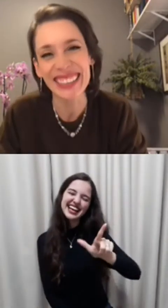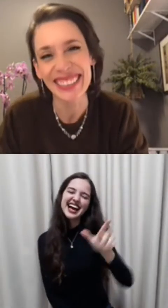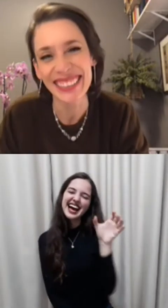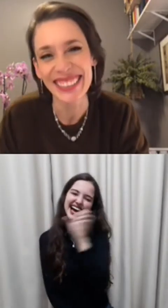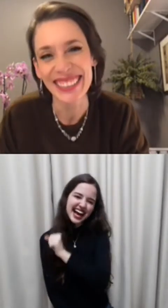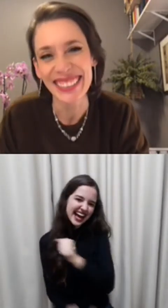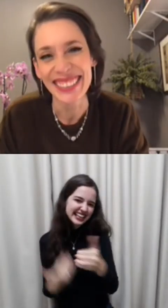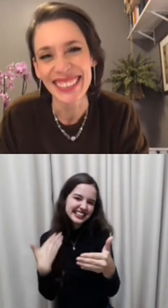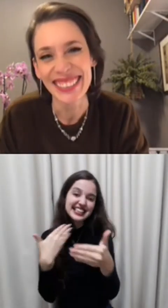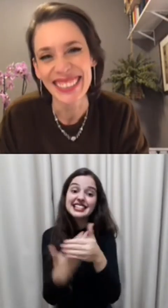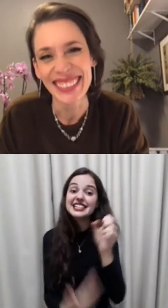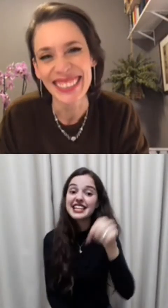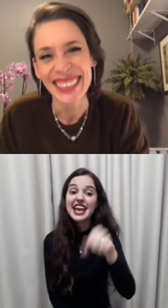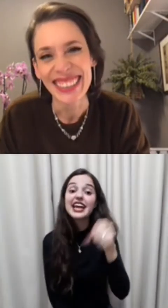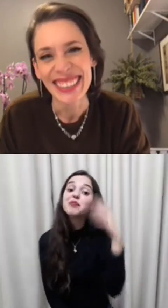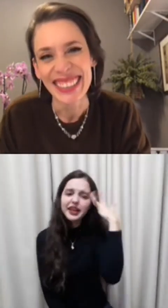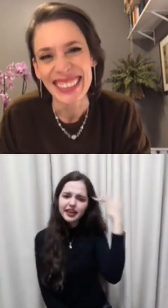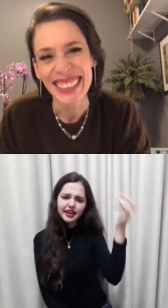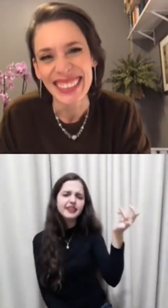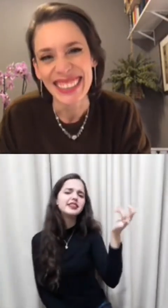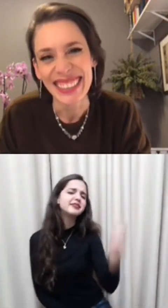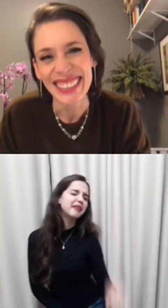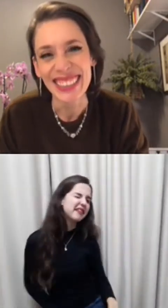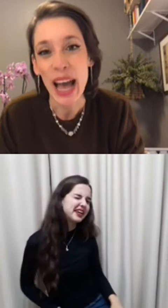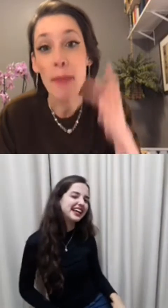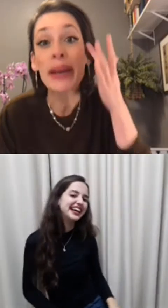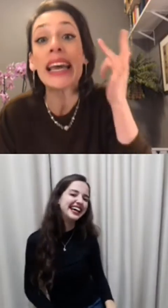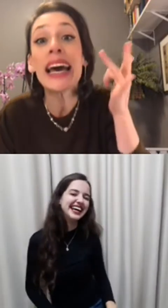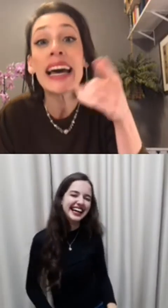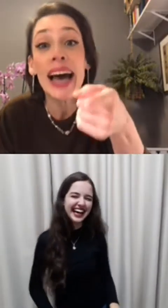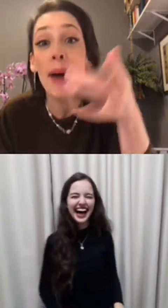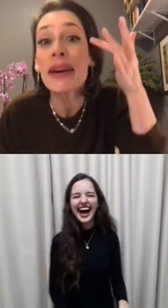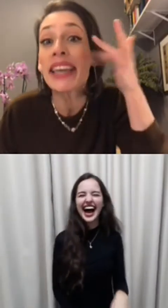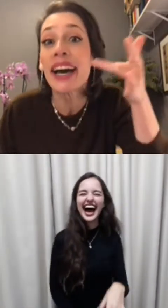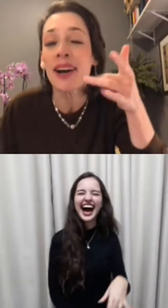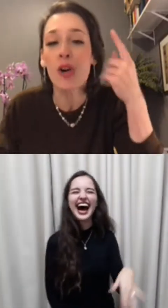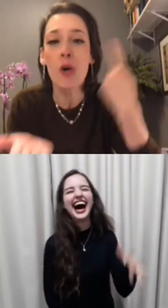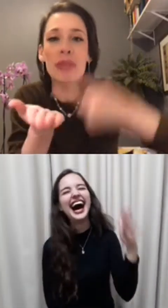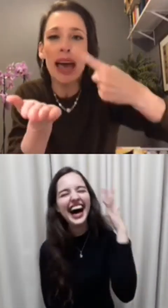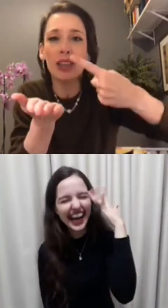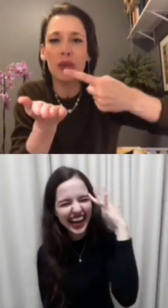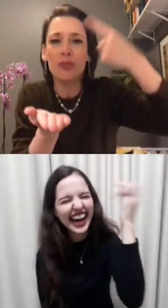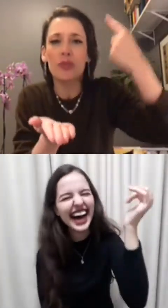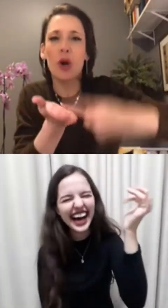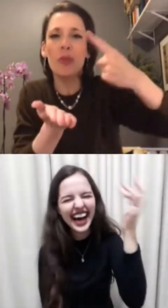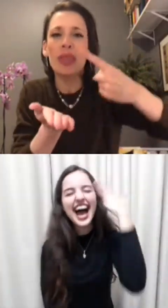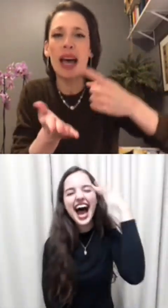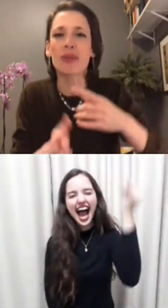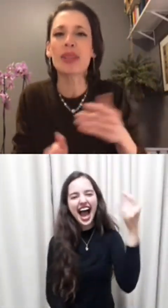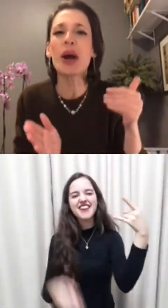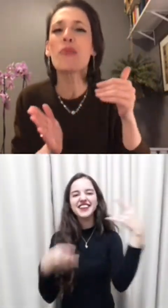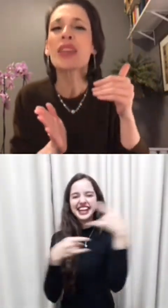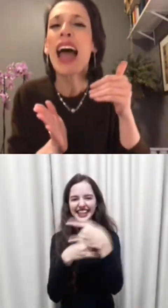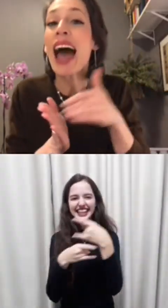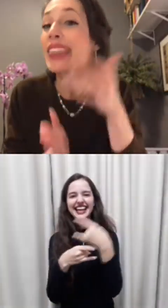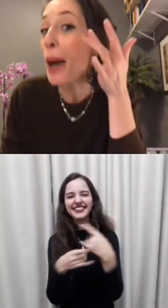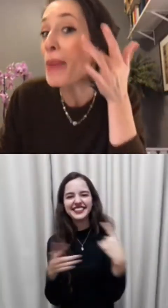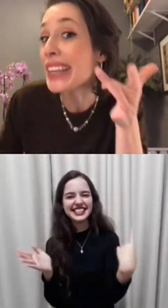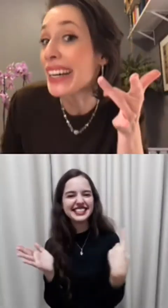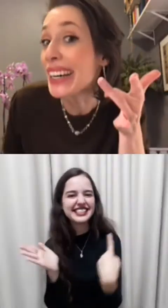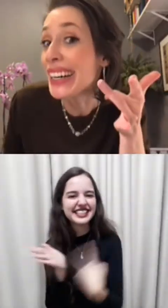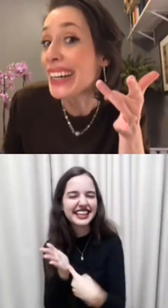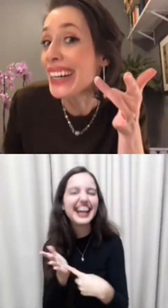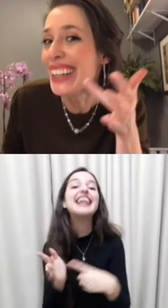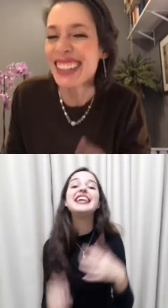né? Sim, amanhã. Amanhã, combinado. Então, Amanhã na até live.